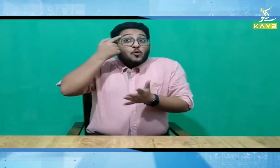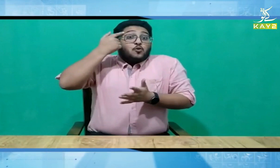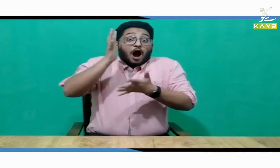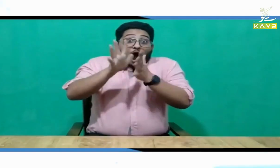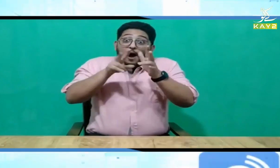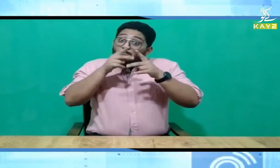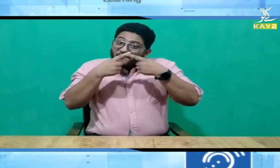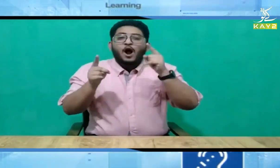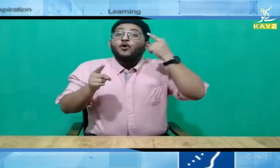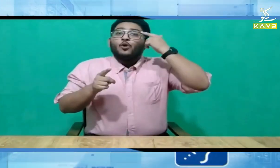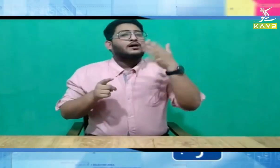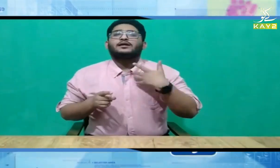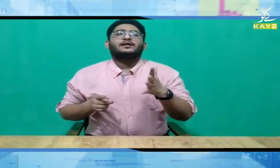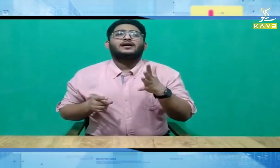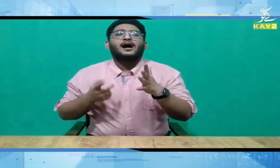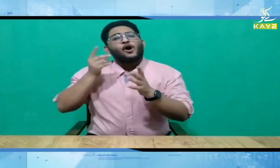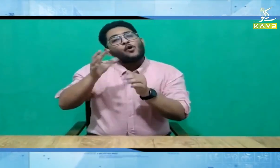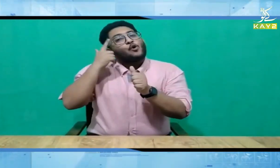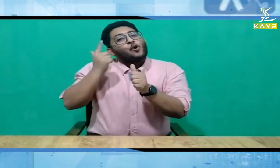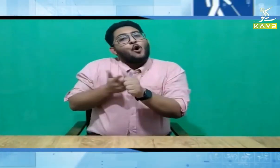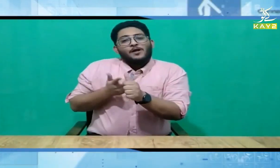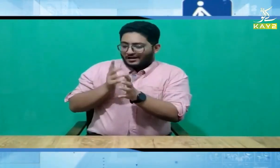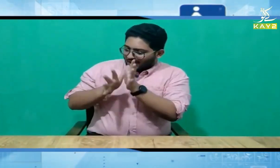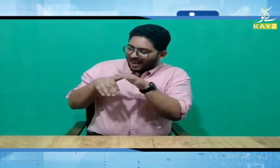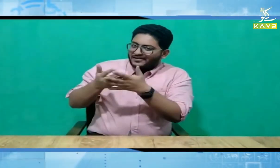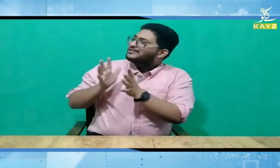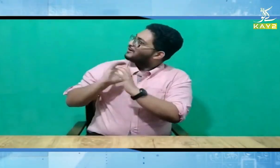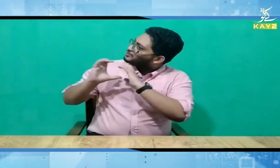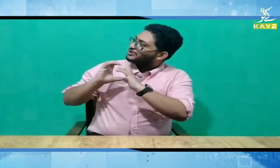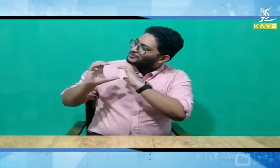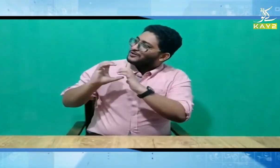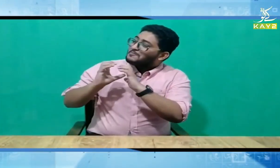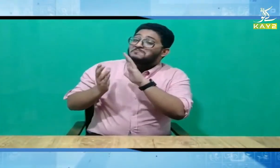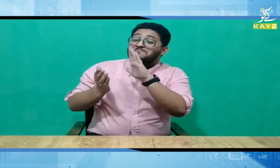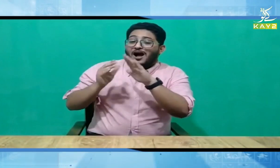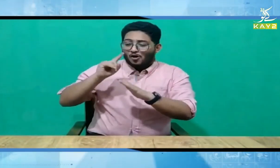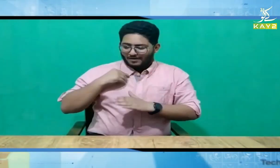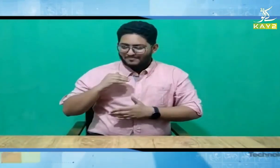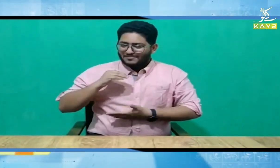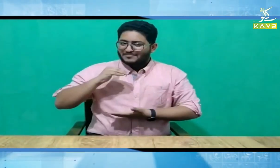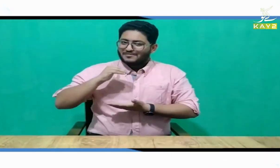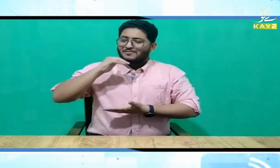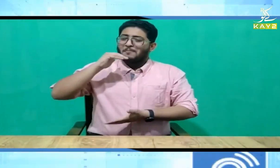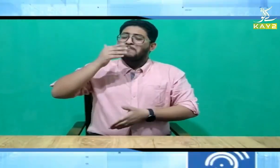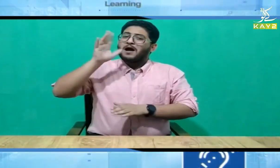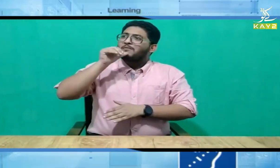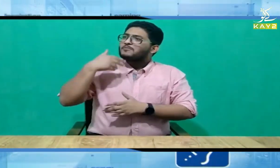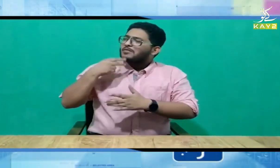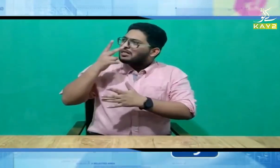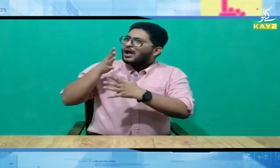बातचीत कर रहे हैं, लेकिन कभी मैंने ऐसा सोचा नहीं कि ये कोई अलग से ज़बान है कुछ है। बस मैं कम्युनिकेशन करता गया और ख़ुद ही इशारों की ज़बान में मतलब